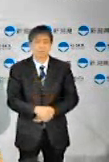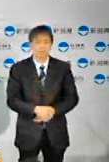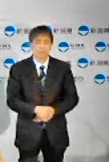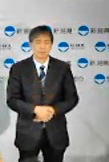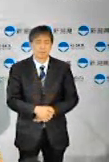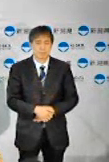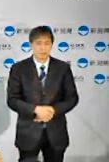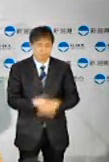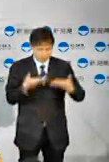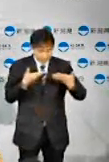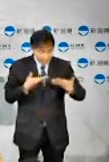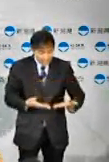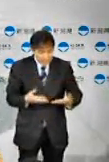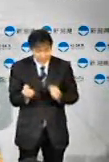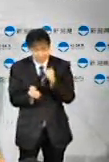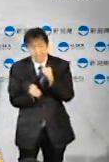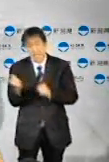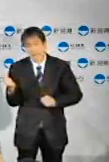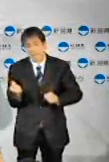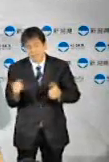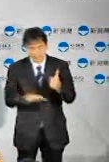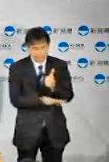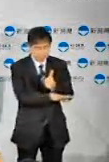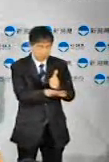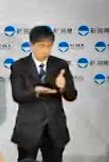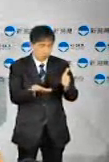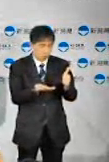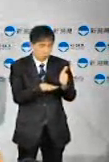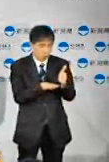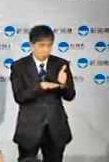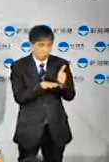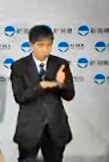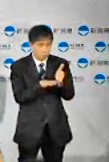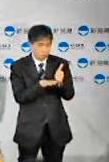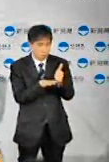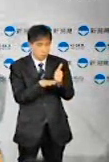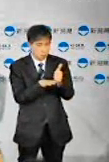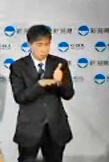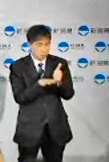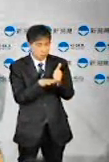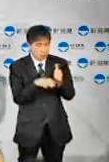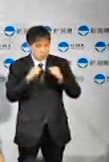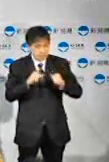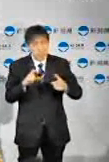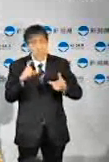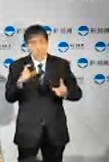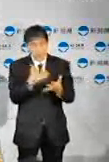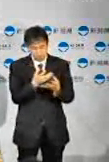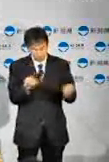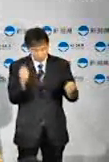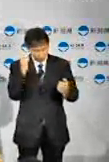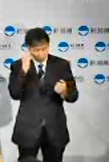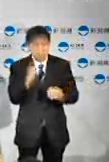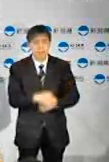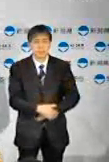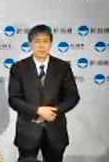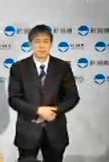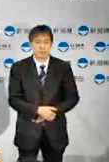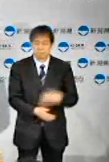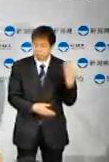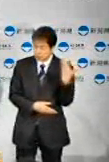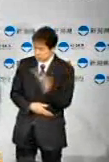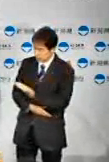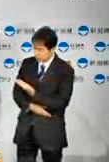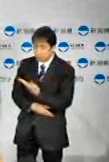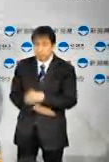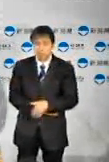まだ安全に避難する環境っていうところではやるべきことはあると思ってます。 そのあ